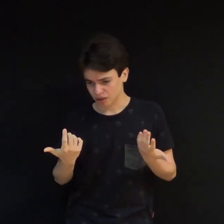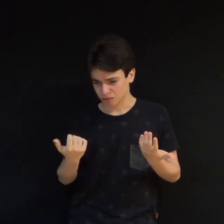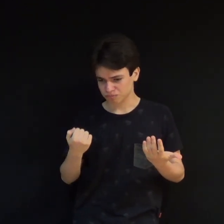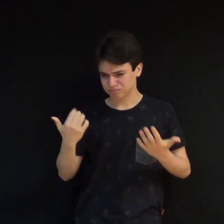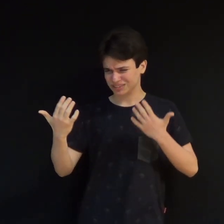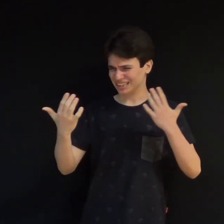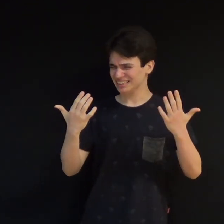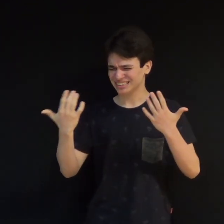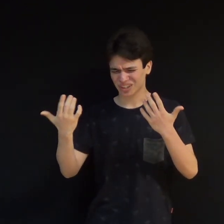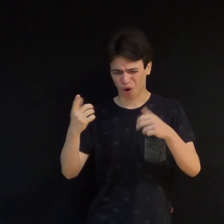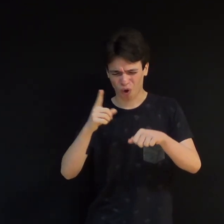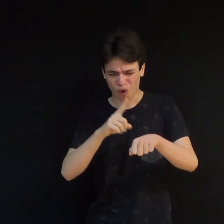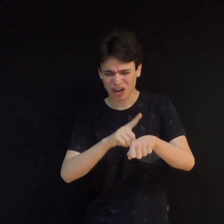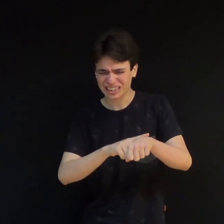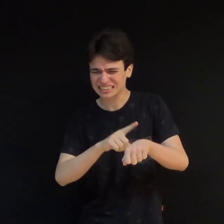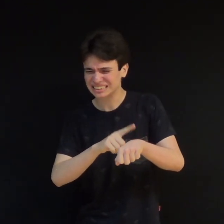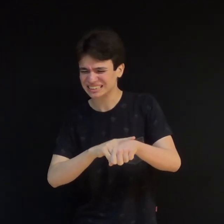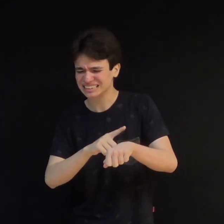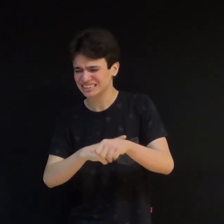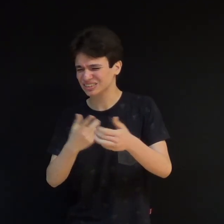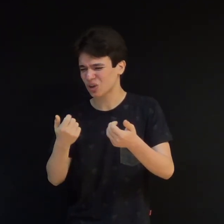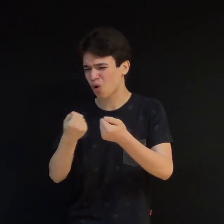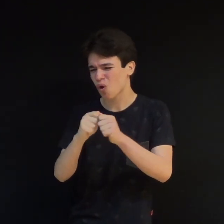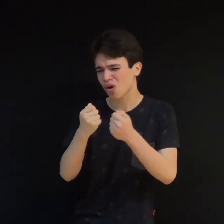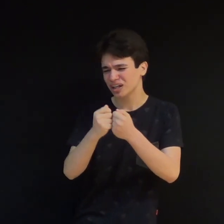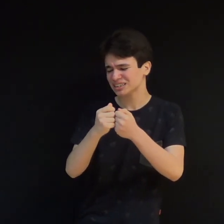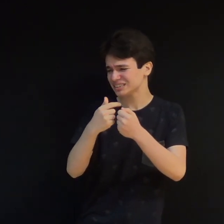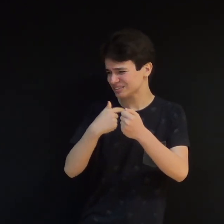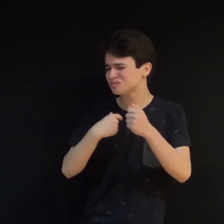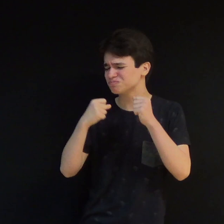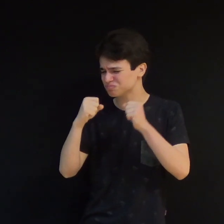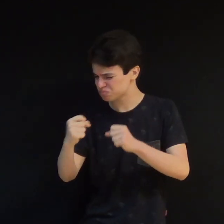que poderia me levar de volta ao acampamento e com o excesso de tranqüilidade